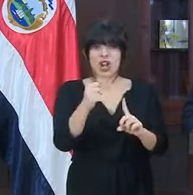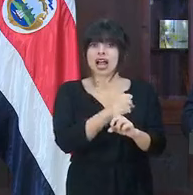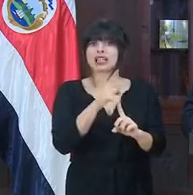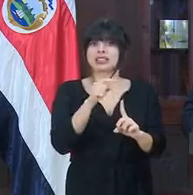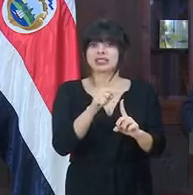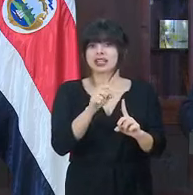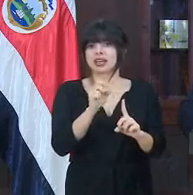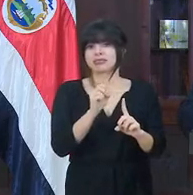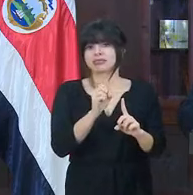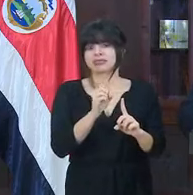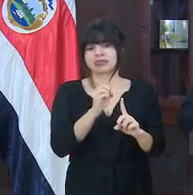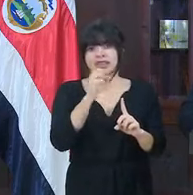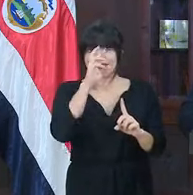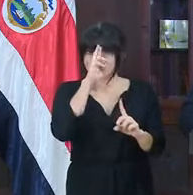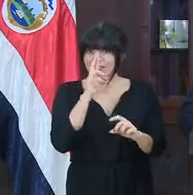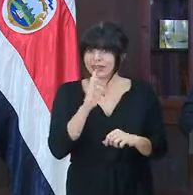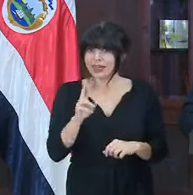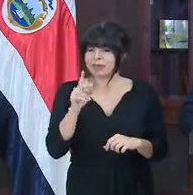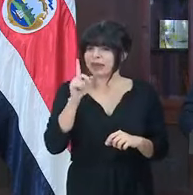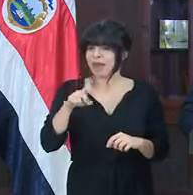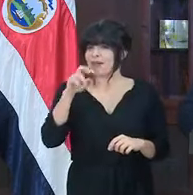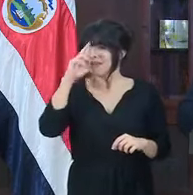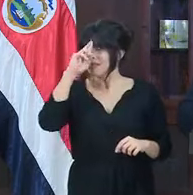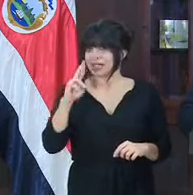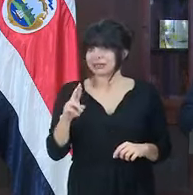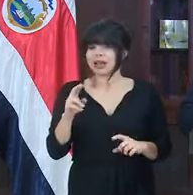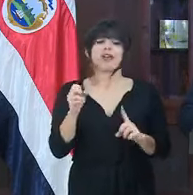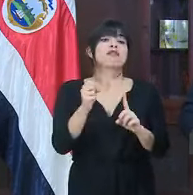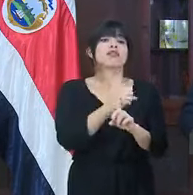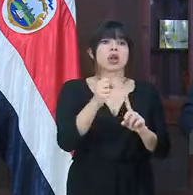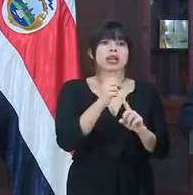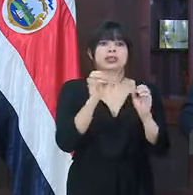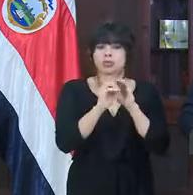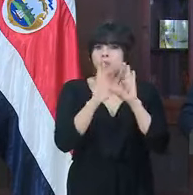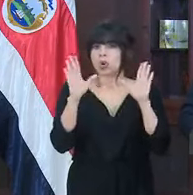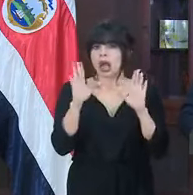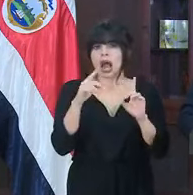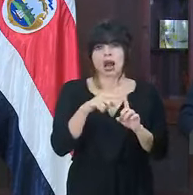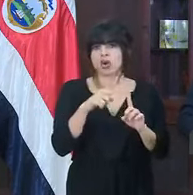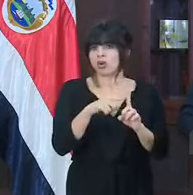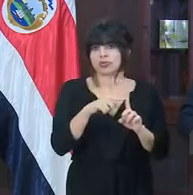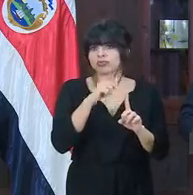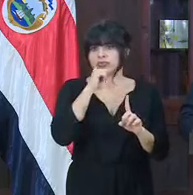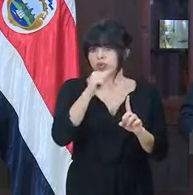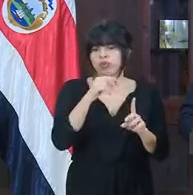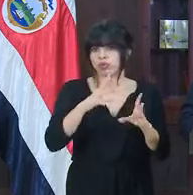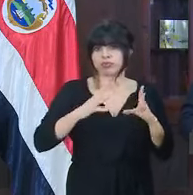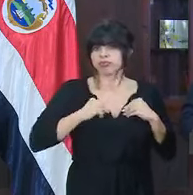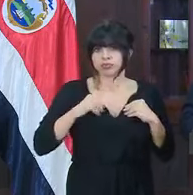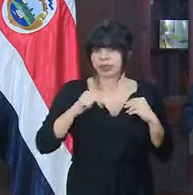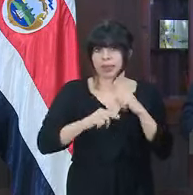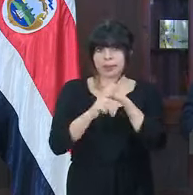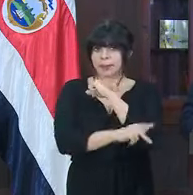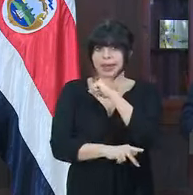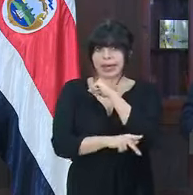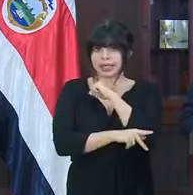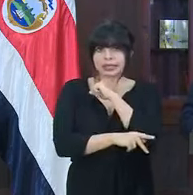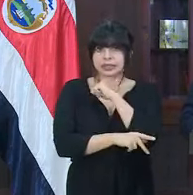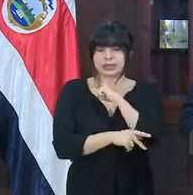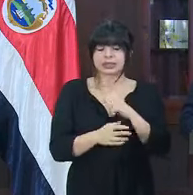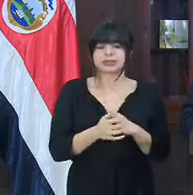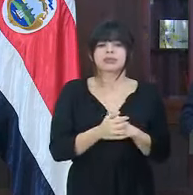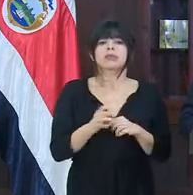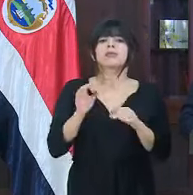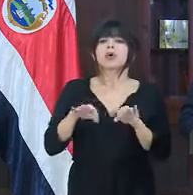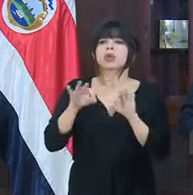claramente y el respeto. Y la violencia claramente no cabe en nuestro país y sí